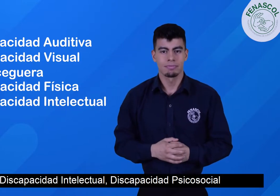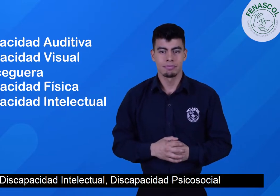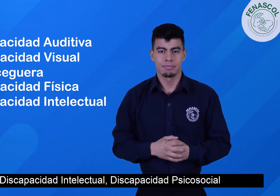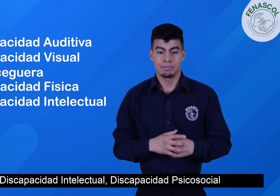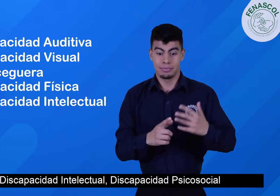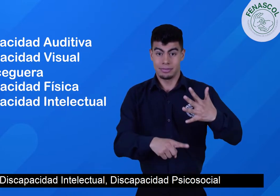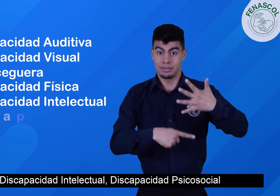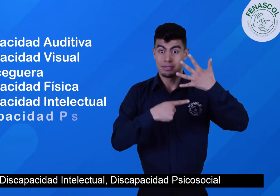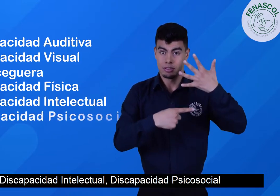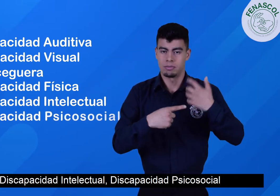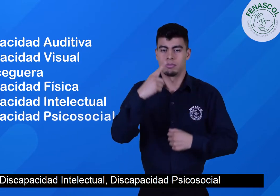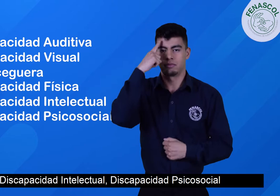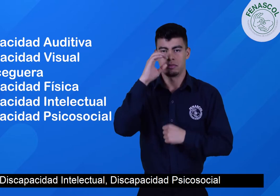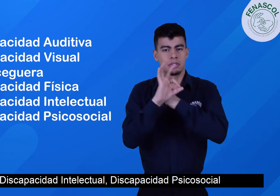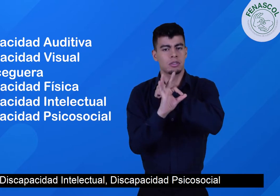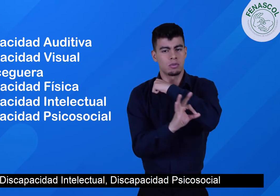discapacidad psicosocial